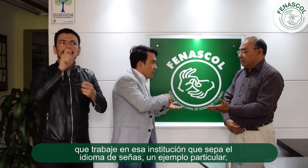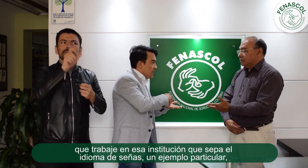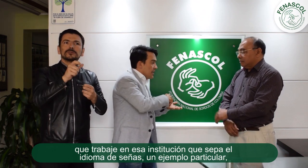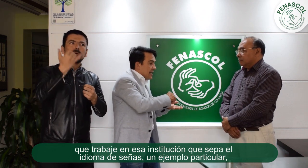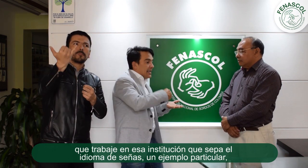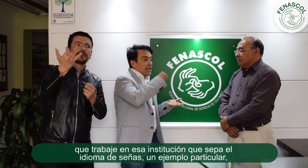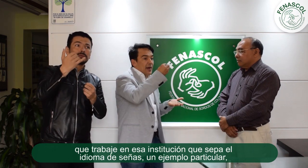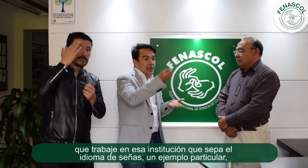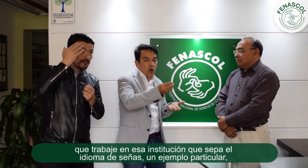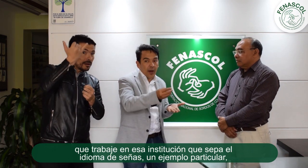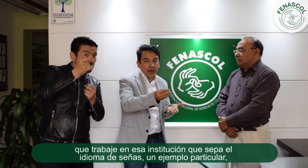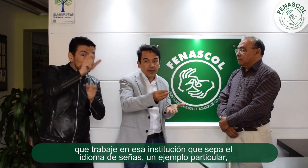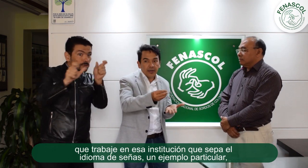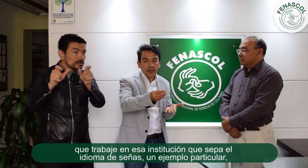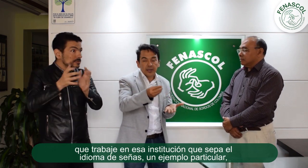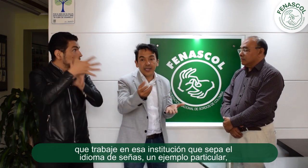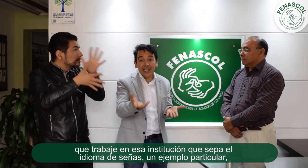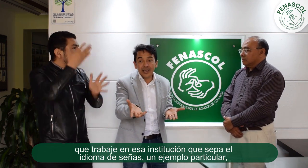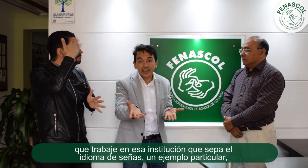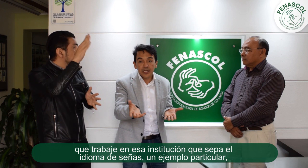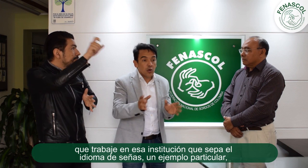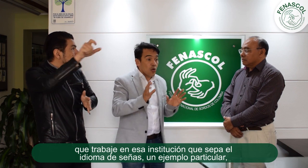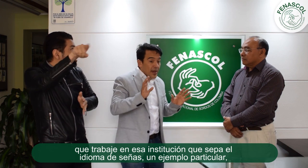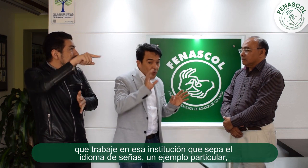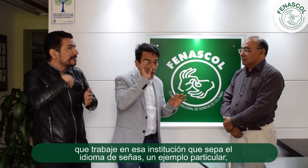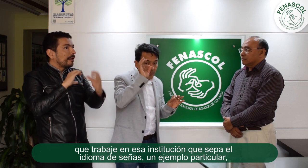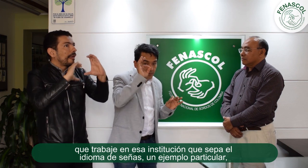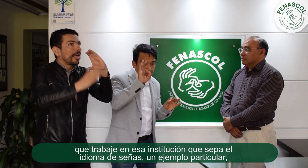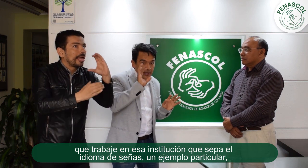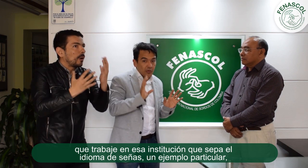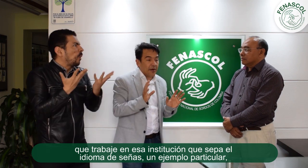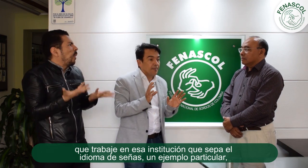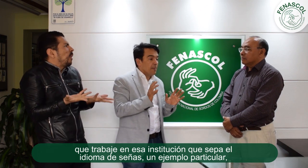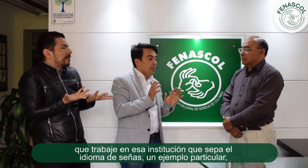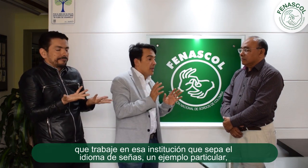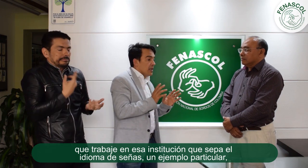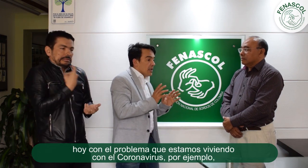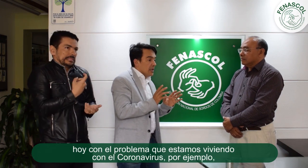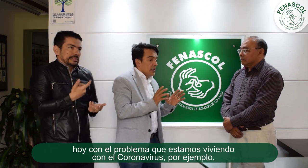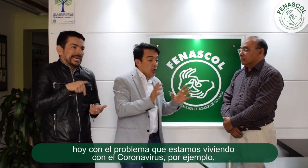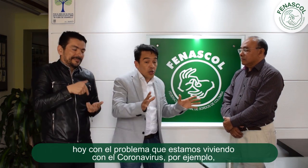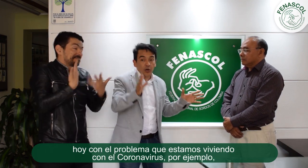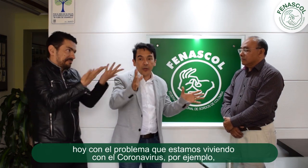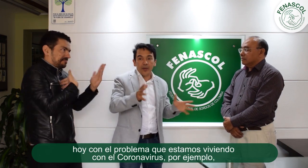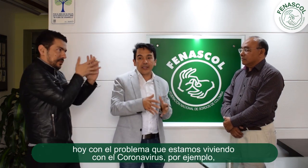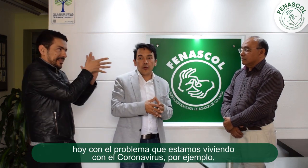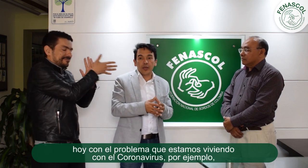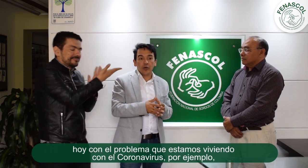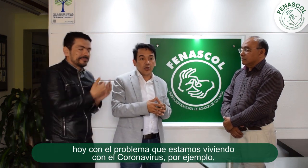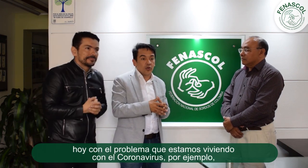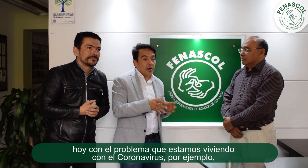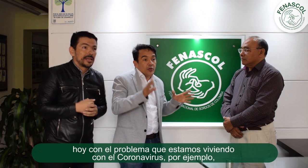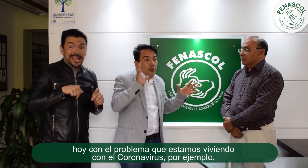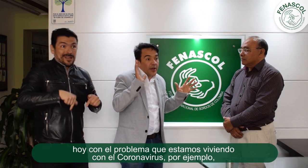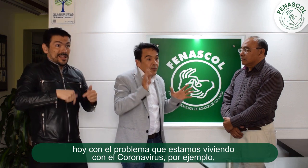institución que sepa el idioma de señas. Un ejemplo particular. Y hoy con el problema que estamos